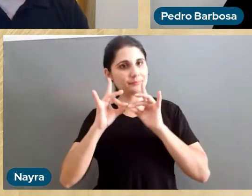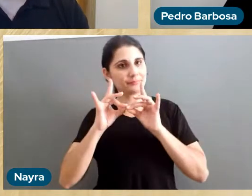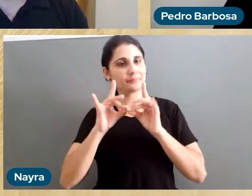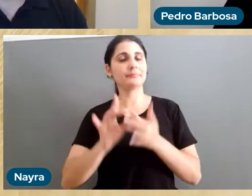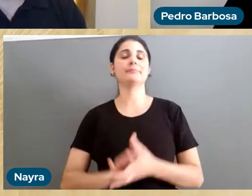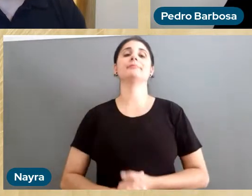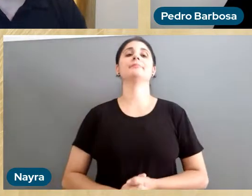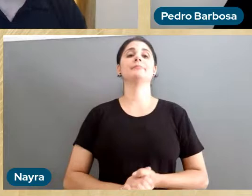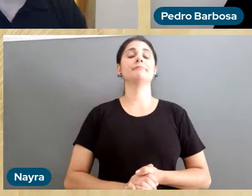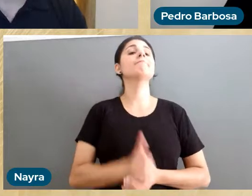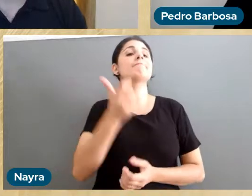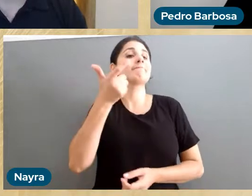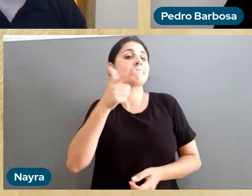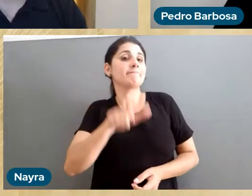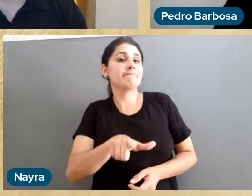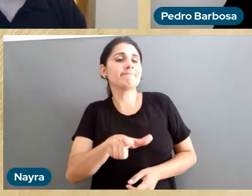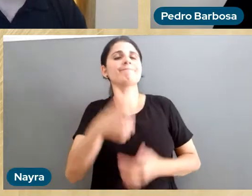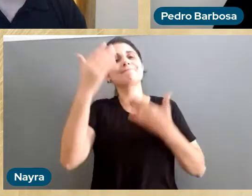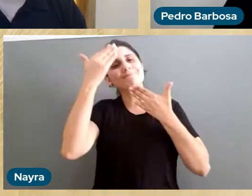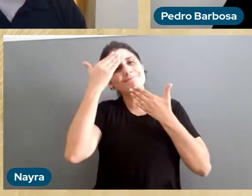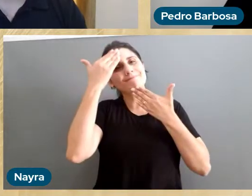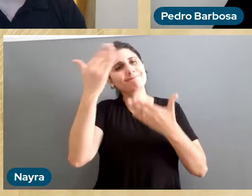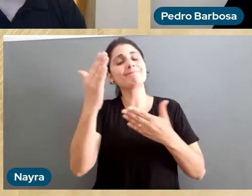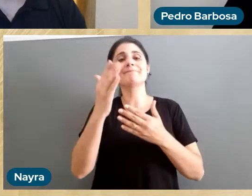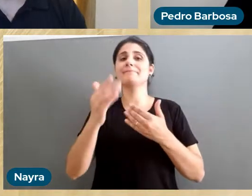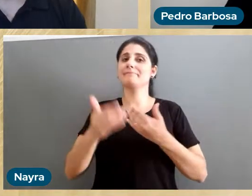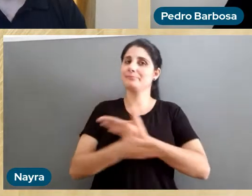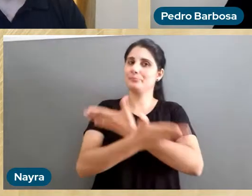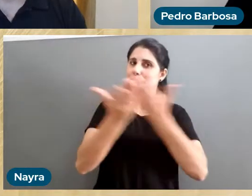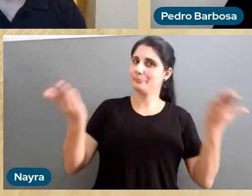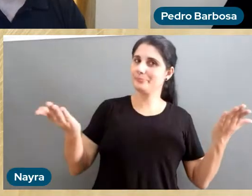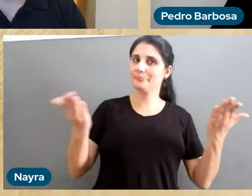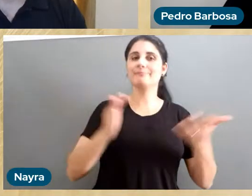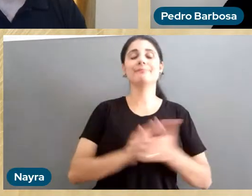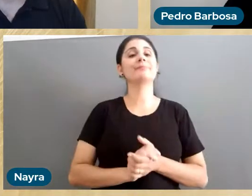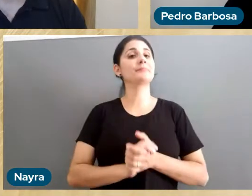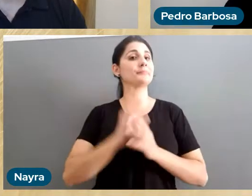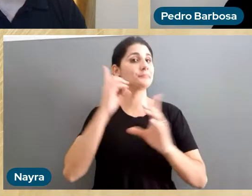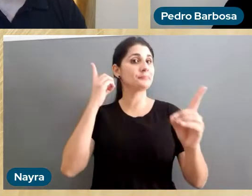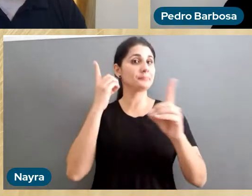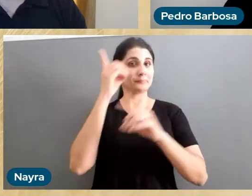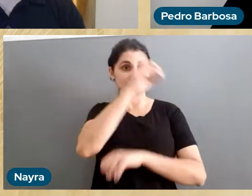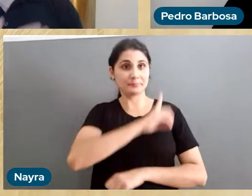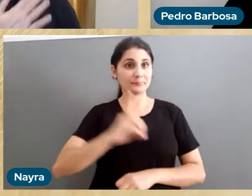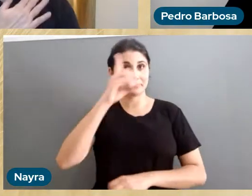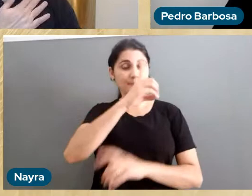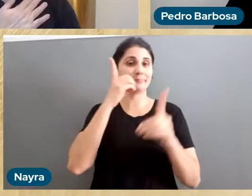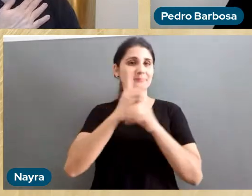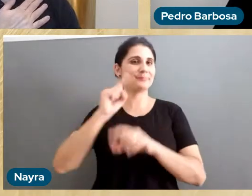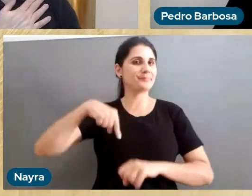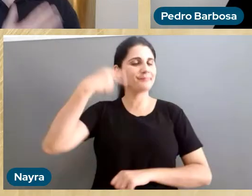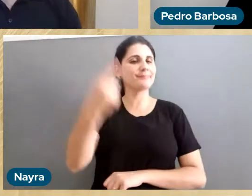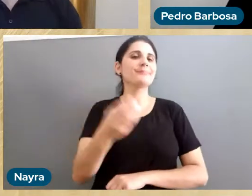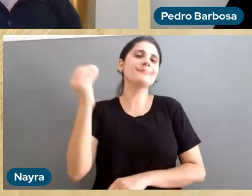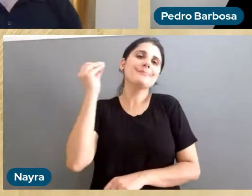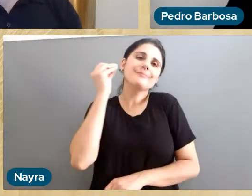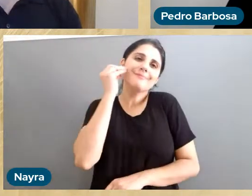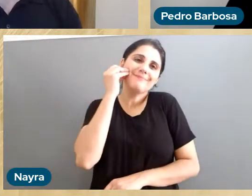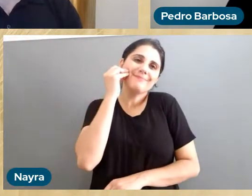Mais uma vez, a nossa gratidão a todos e até domingo que vem. Um beijo no coração.